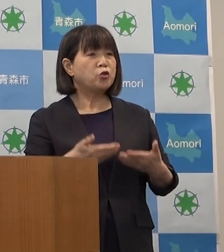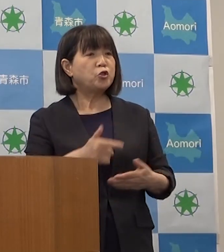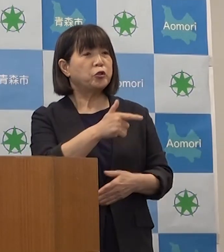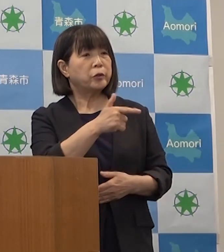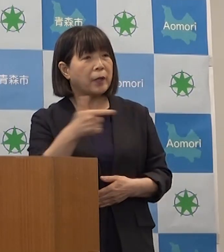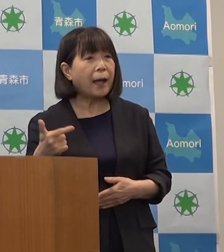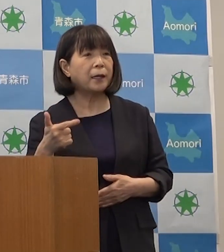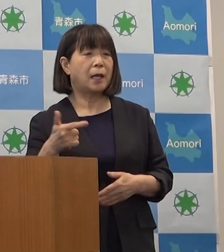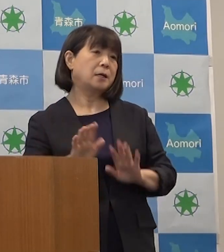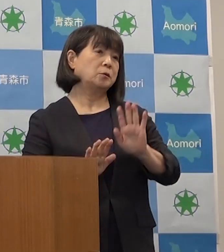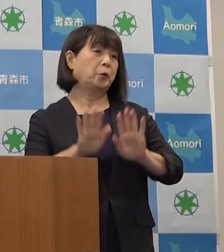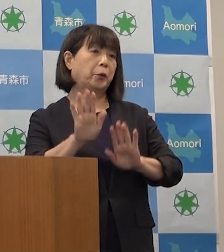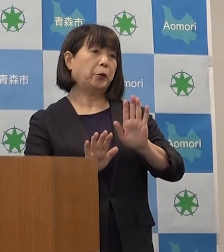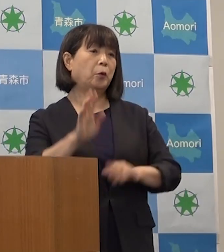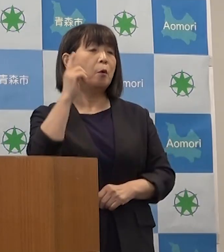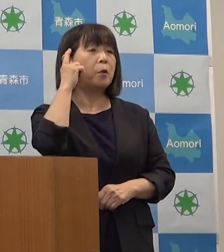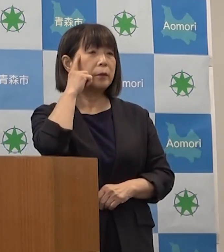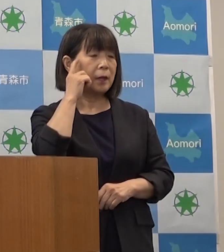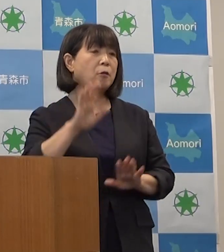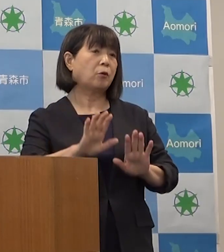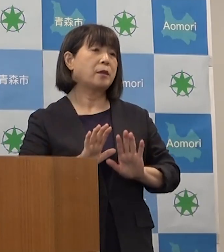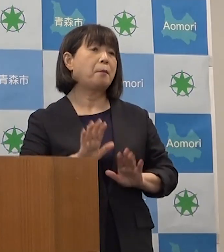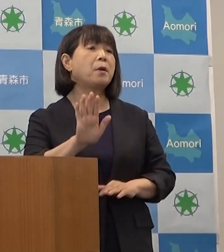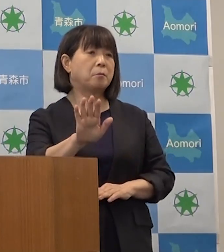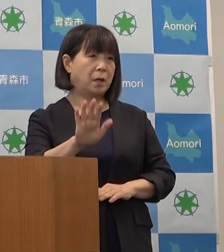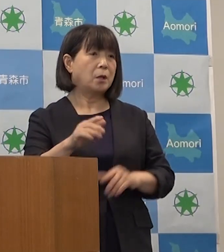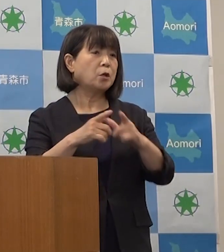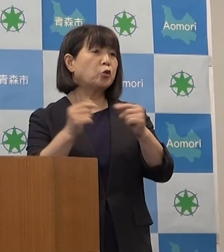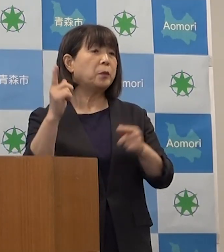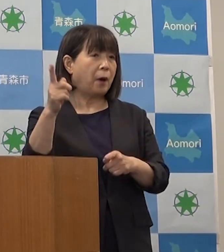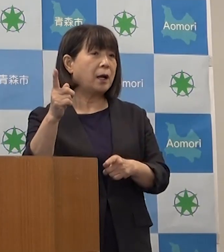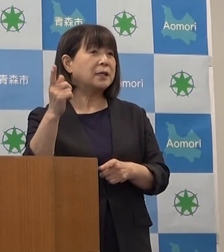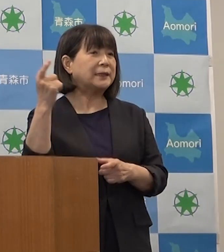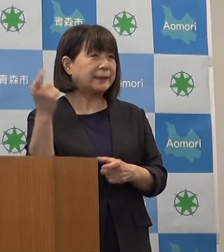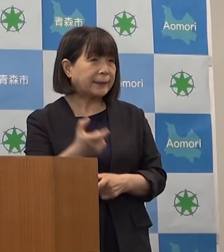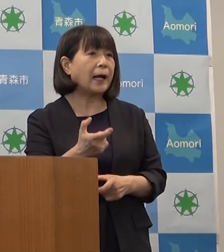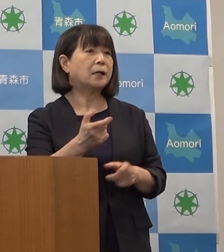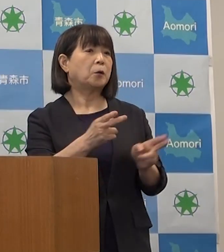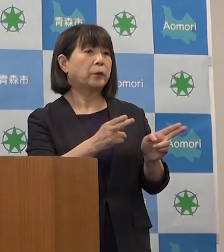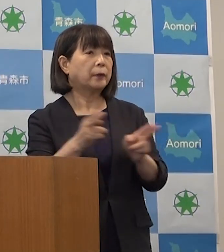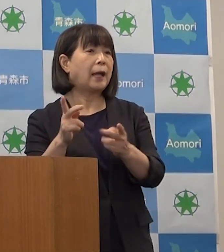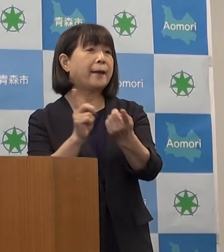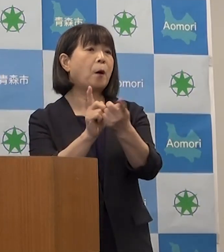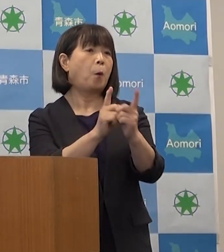な事態だと思っておりますので、そこは国の方ではしっかりと対応してもらいたいと